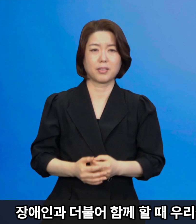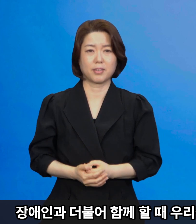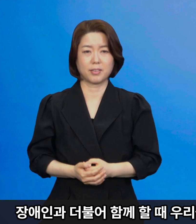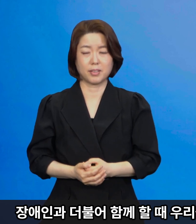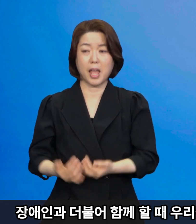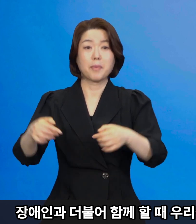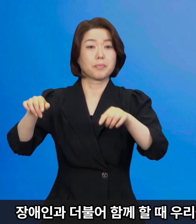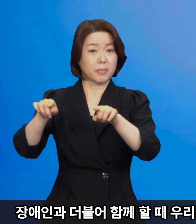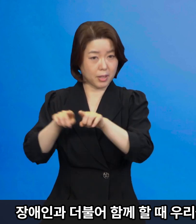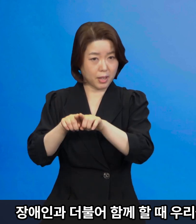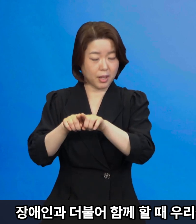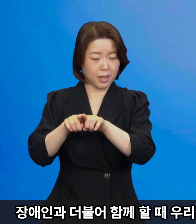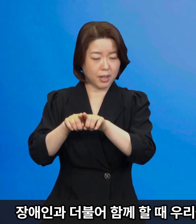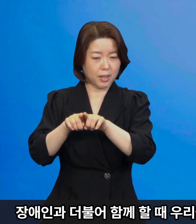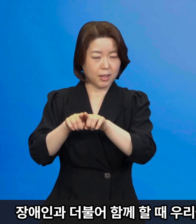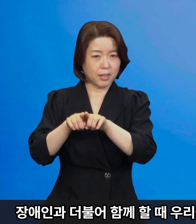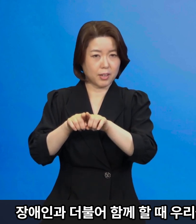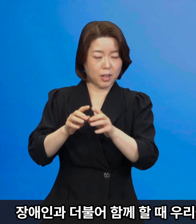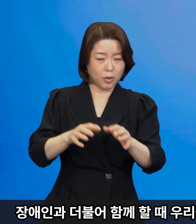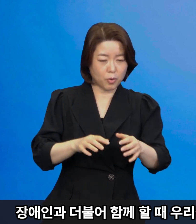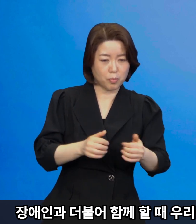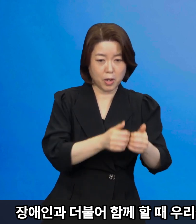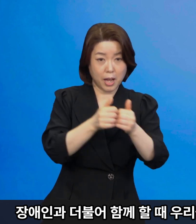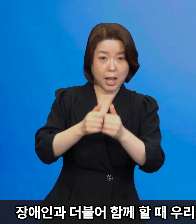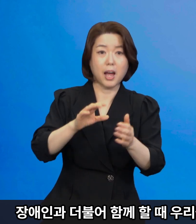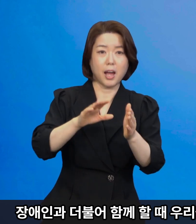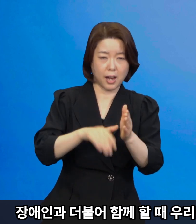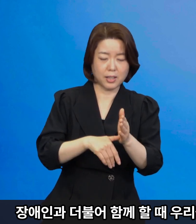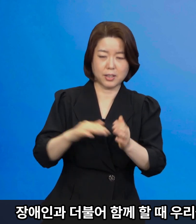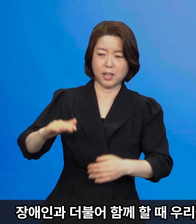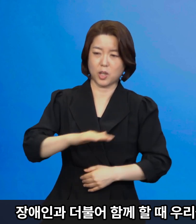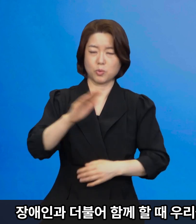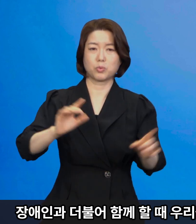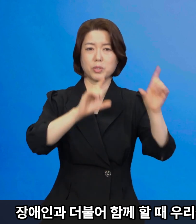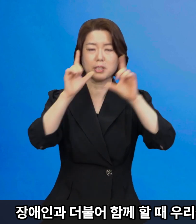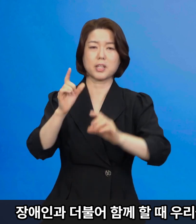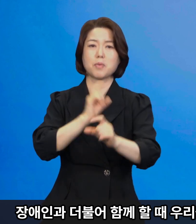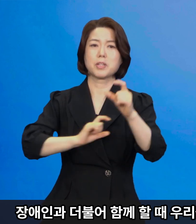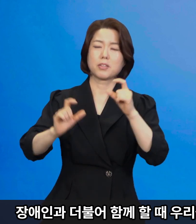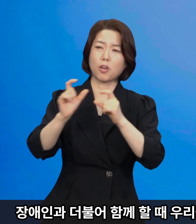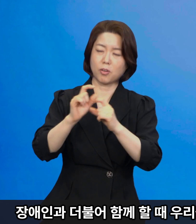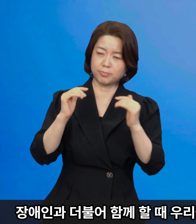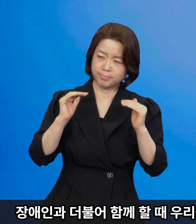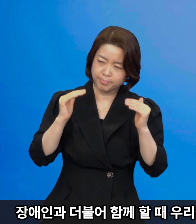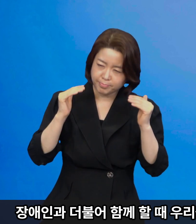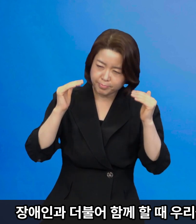함께 할 때 우리들의 삶이 더욱더 성숙하고